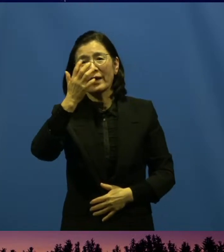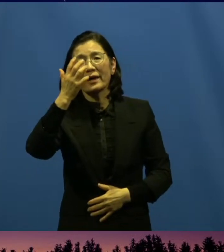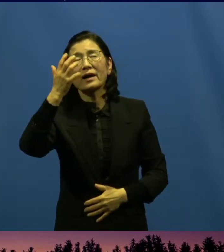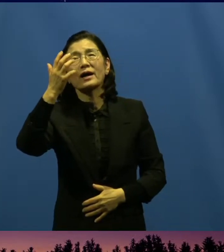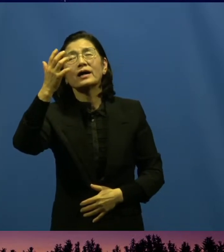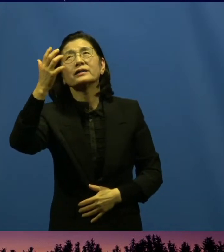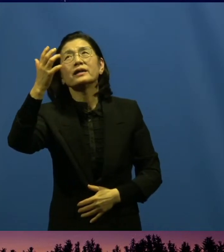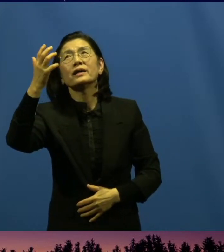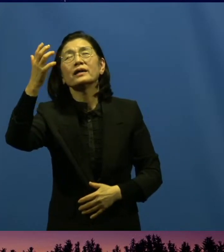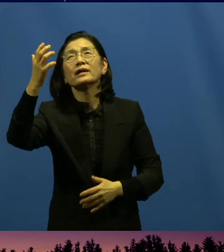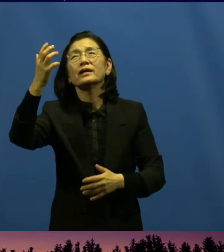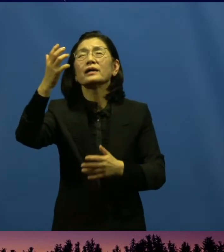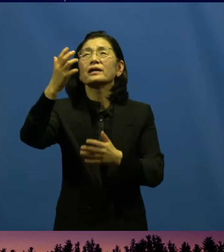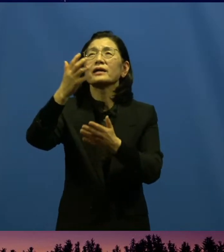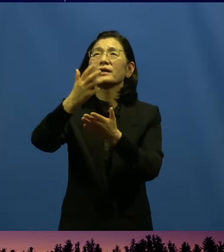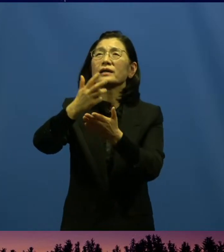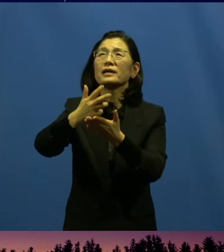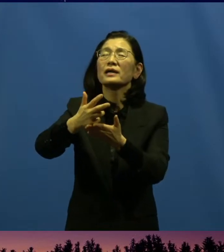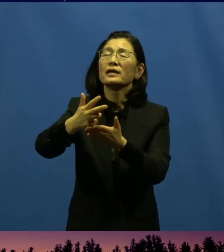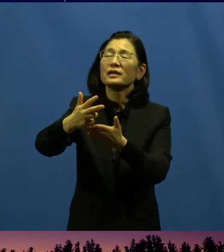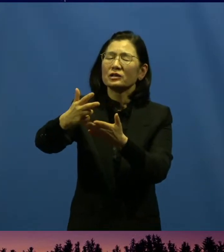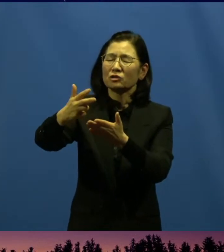꿈꾸게 하네.